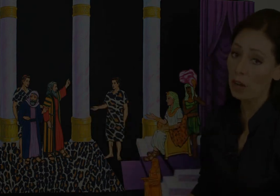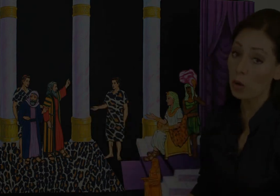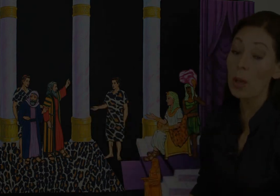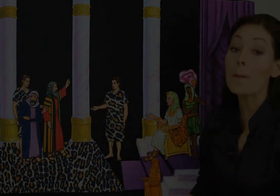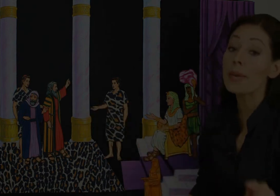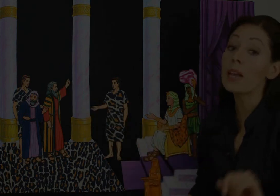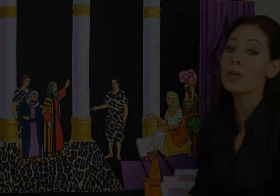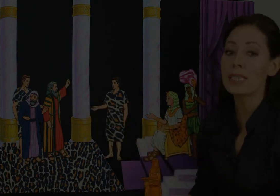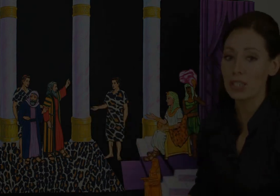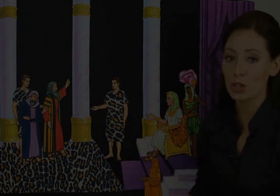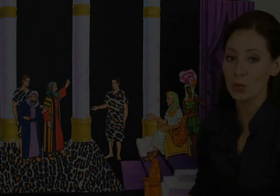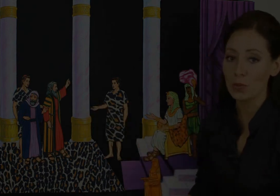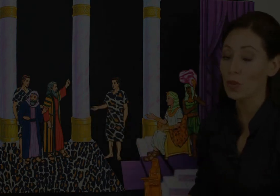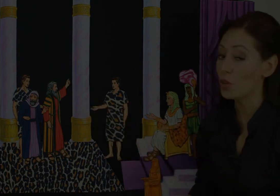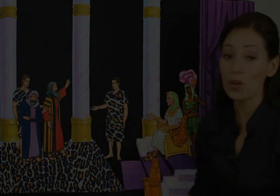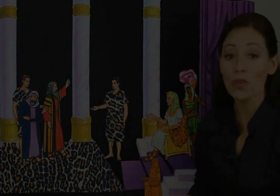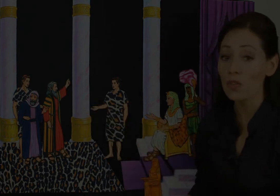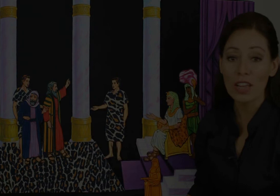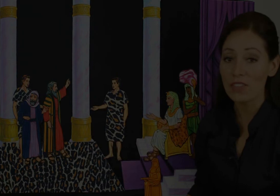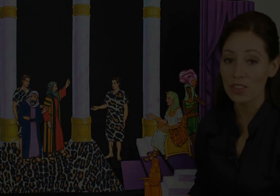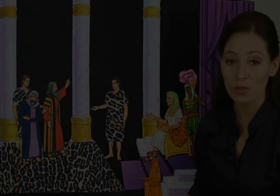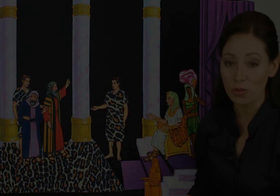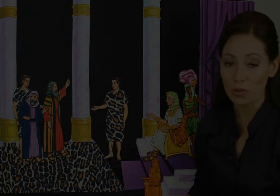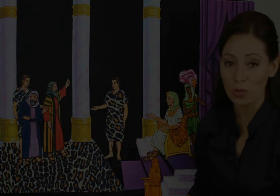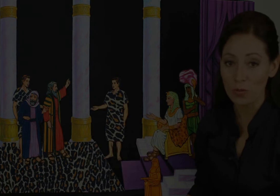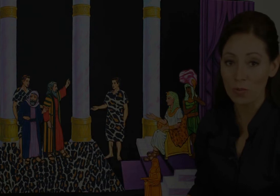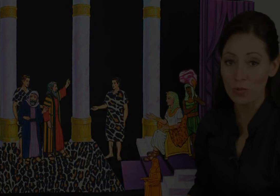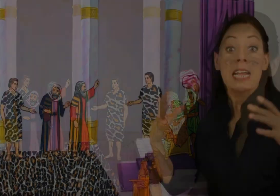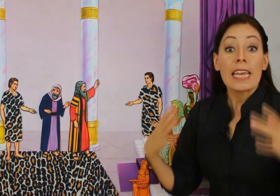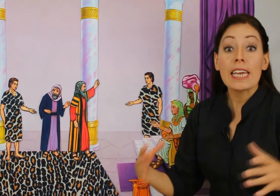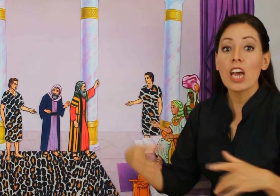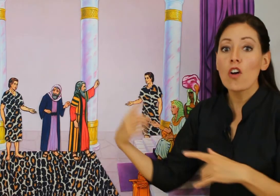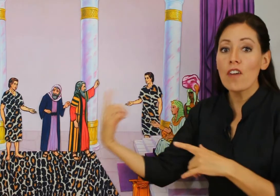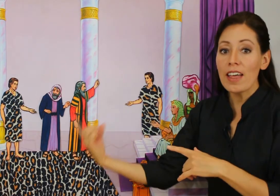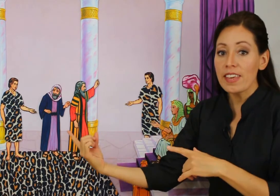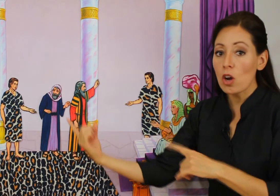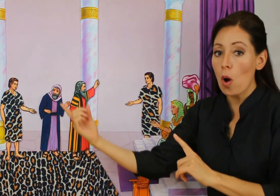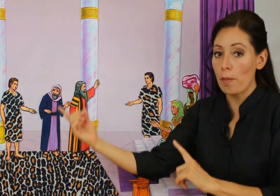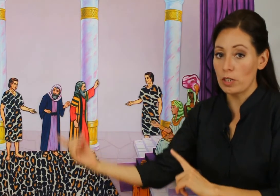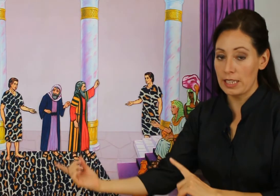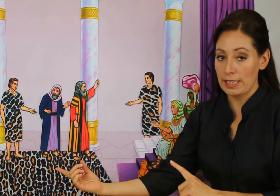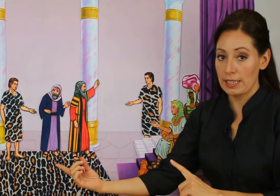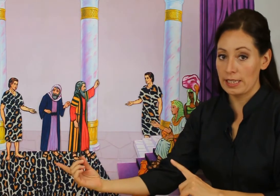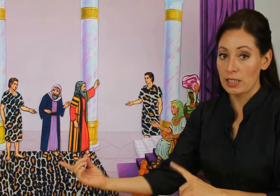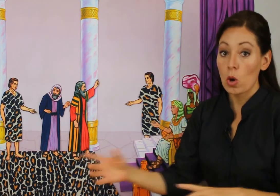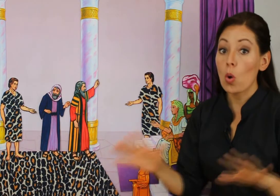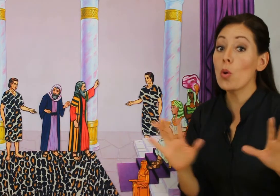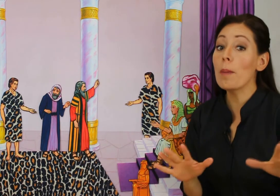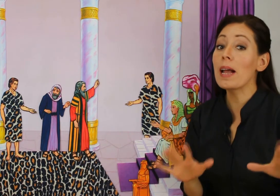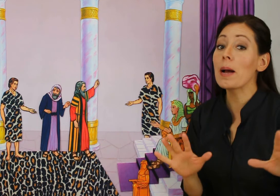Faraón: bien lo has dicho, no volveré a ver tu rostro. Y Jehová dijo a Moisés: una plaga